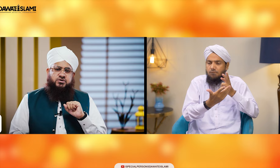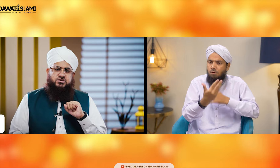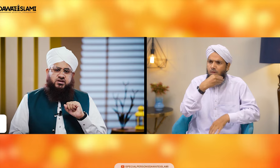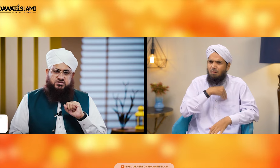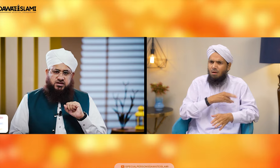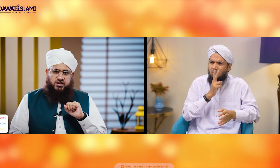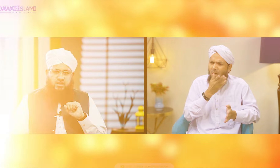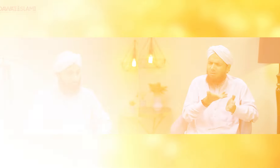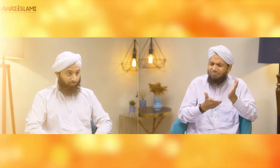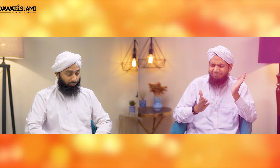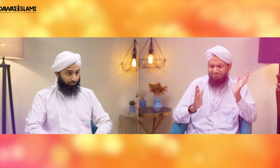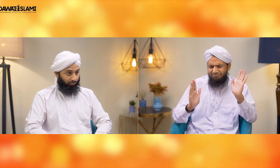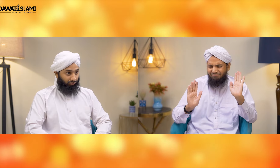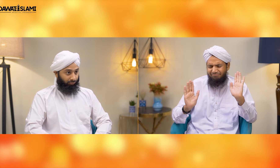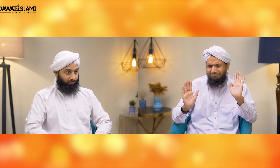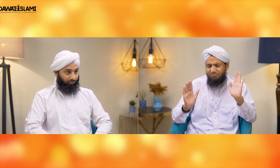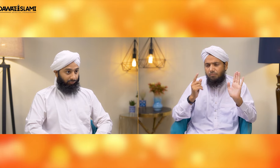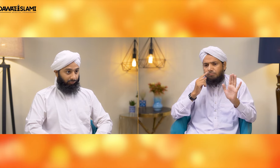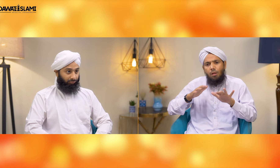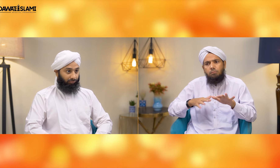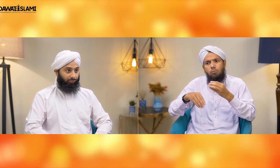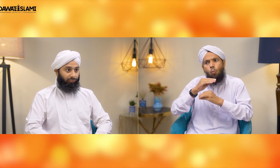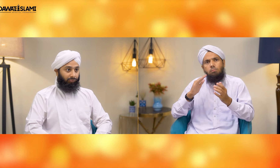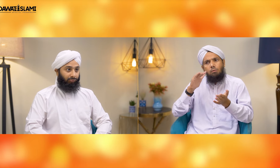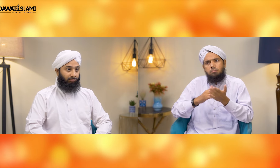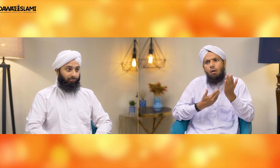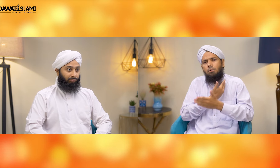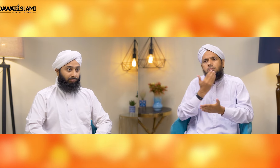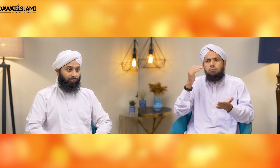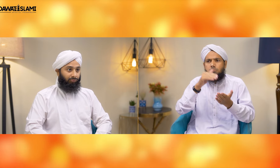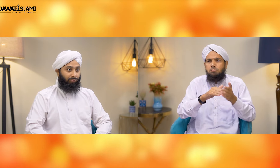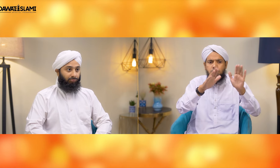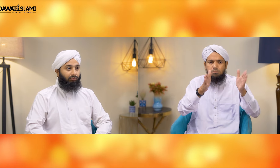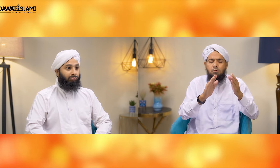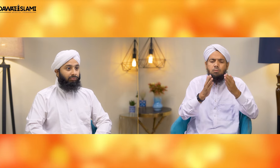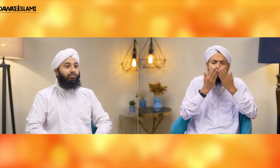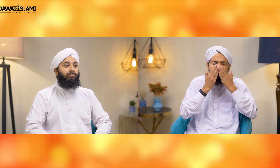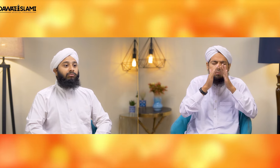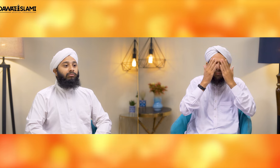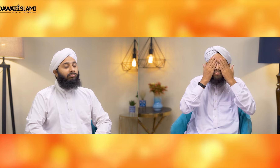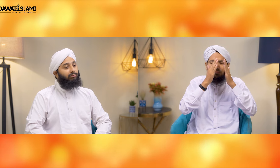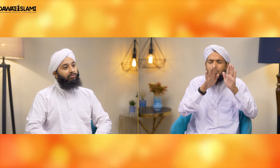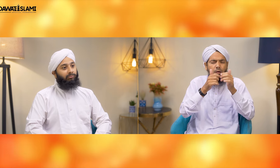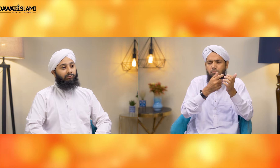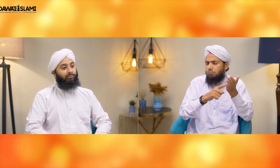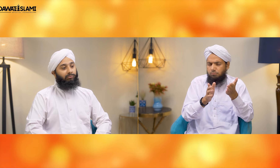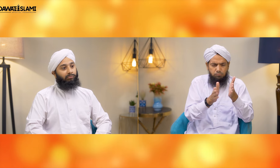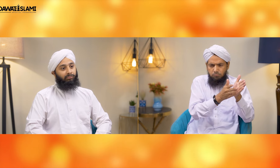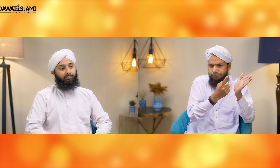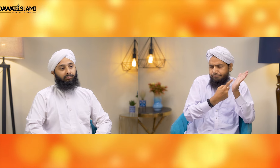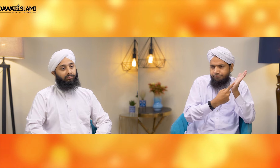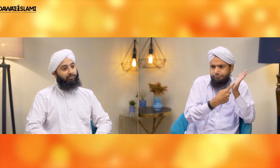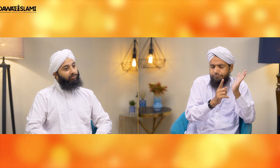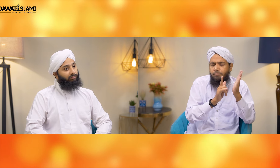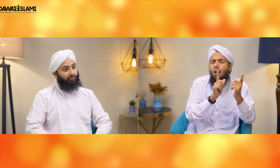हुए इसके पीस लेकर चले जाएं तो जो भी जायरीन जाते हैं उमरा करने वाले य आप गिलाफ काबा को चूमे छुए ठीक है यह अपनी